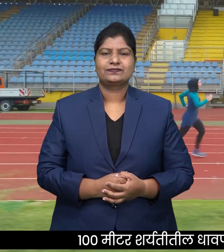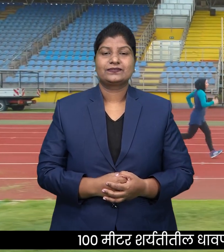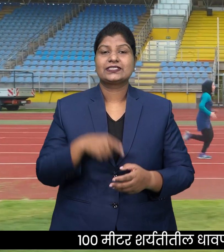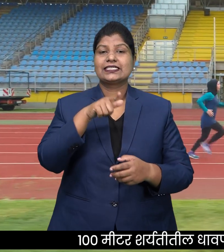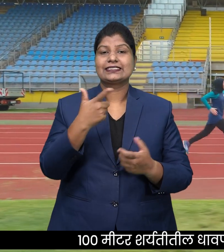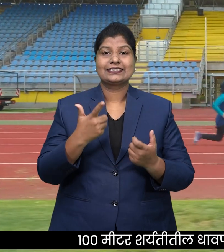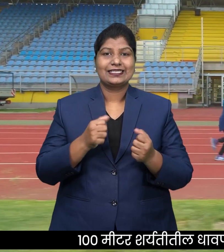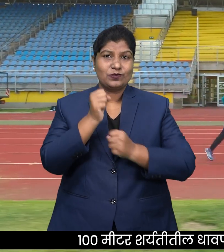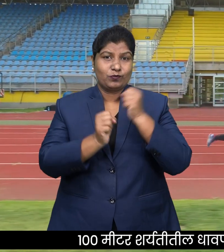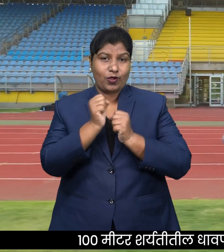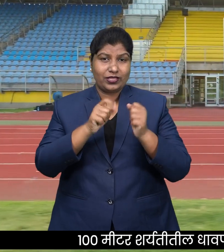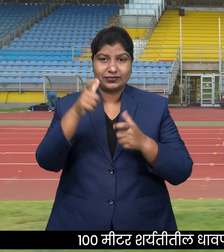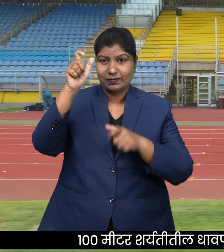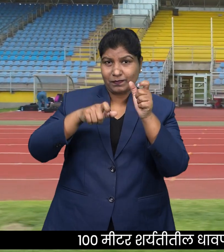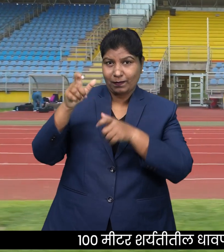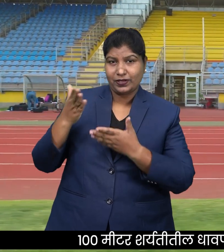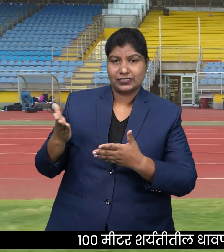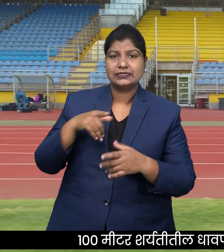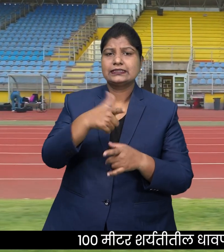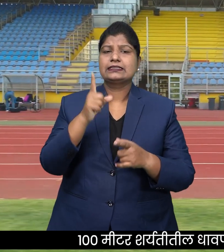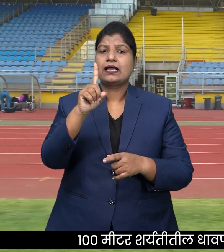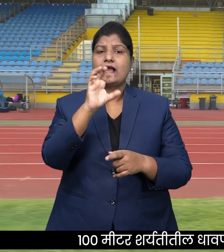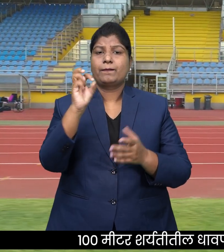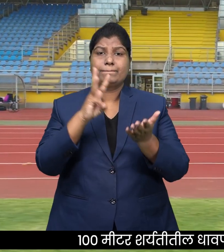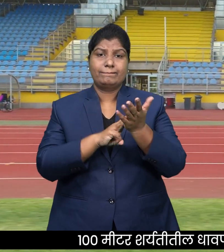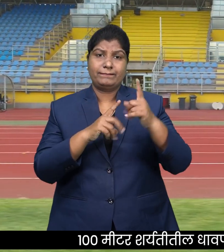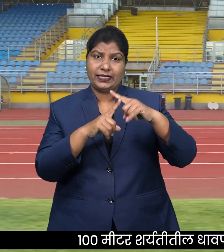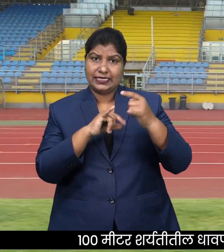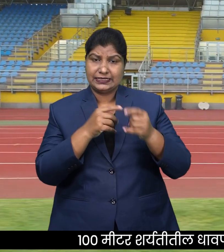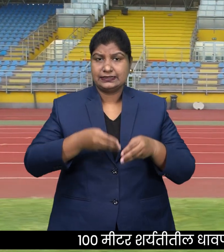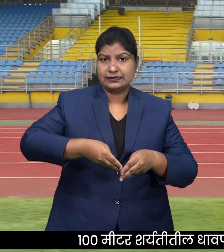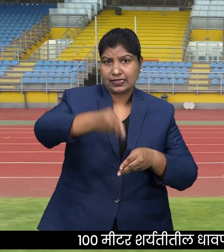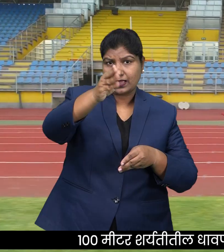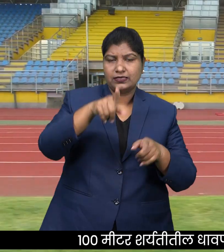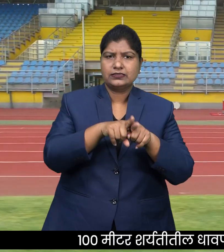100 मीटर शर्यतीत धावपटू देखील सरळ मार्गावर चालतात।